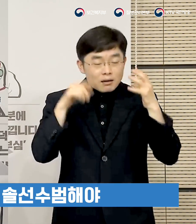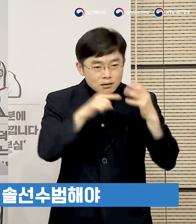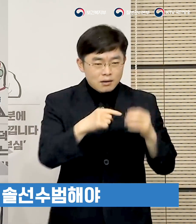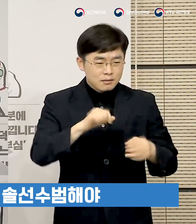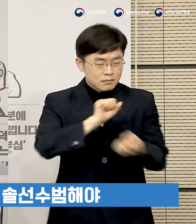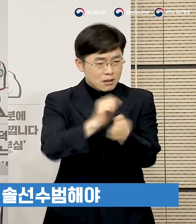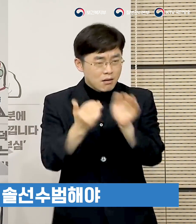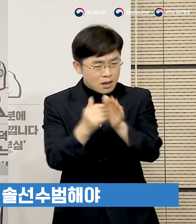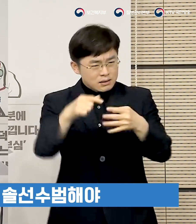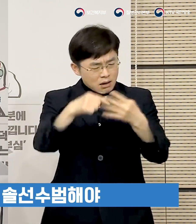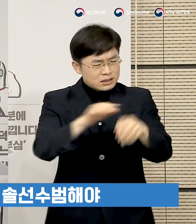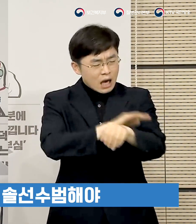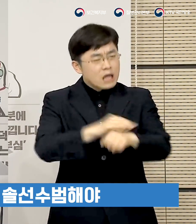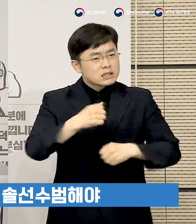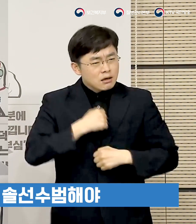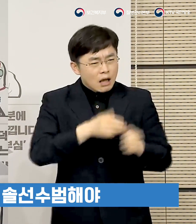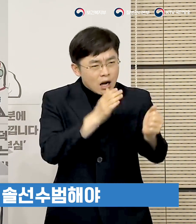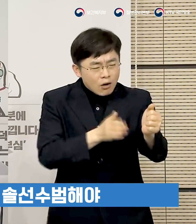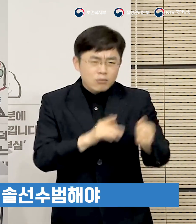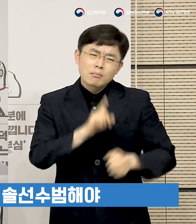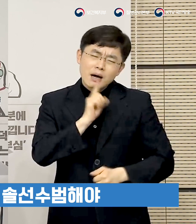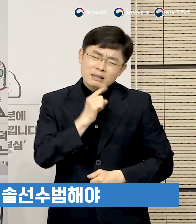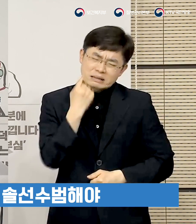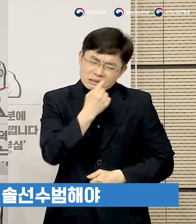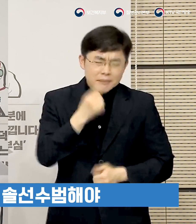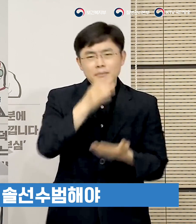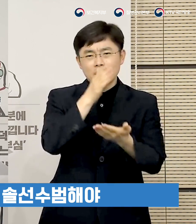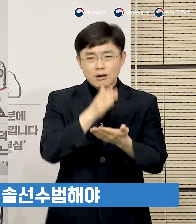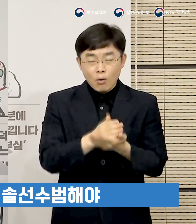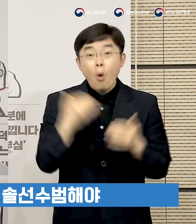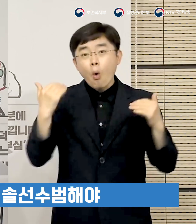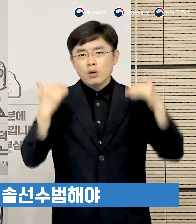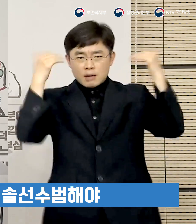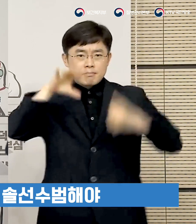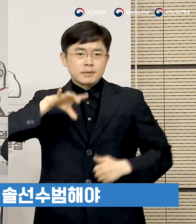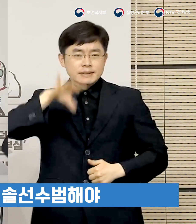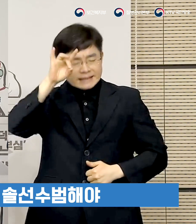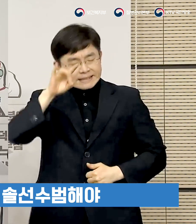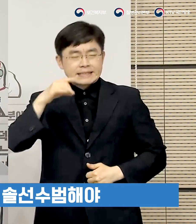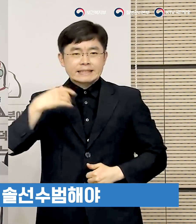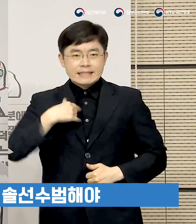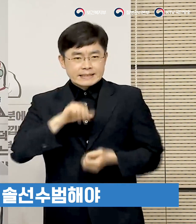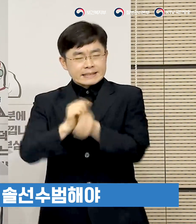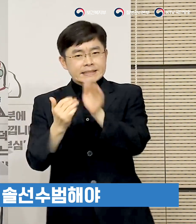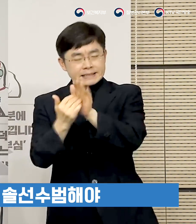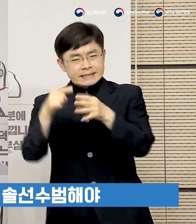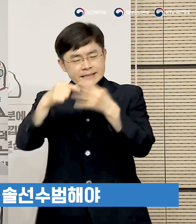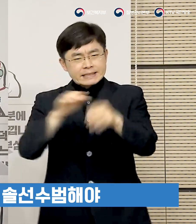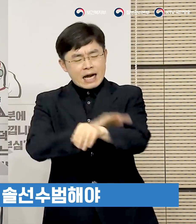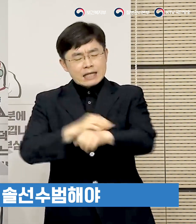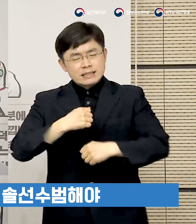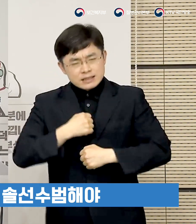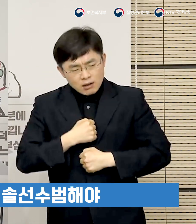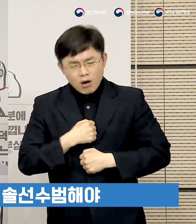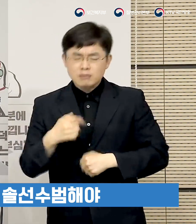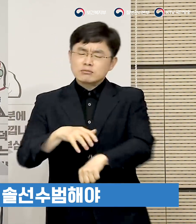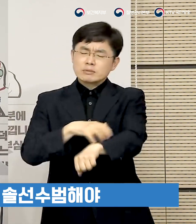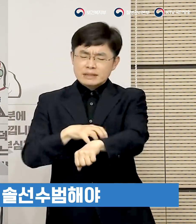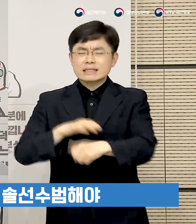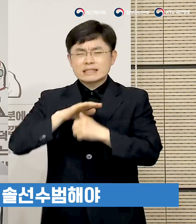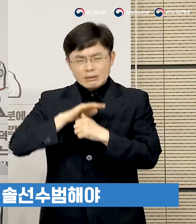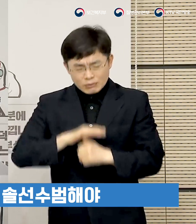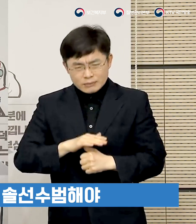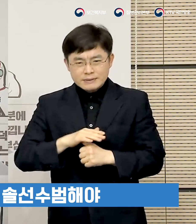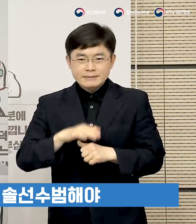잘 지켜달라고 100번 말하는 것보다 어른들이 남을 위해 나의 불편함과 귀찮음을 무릅쓰고 방역